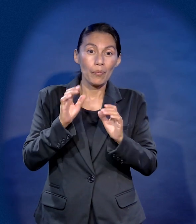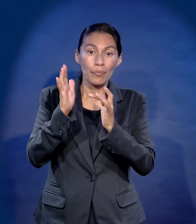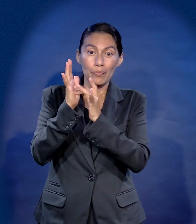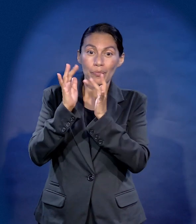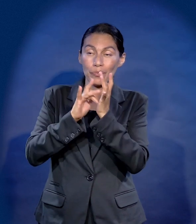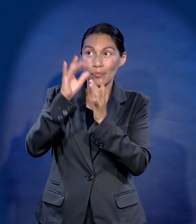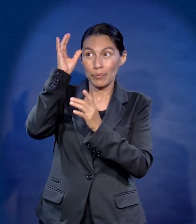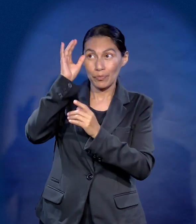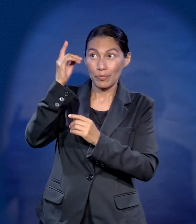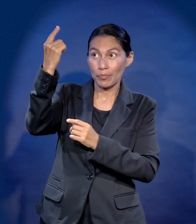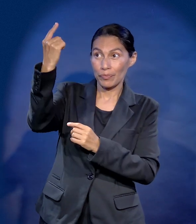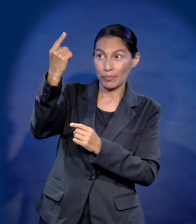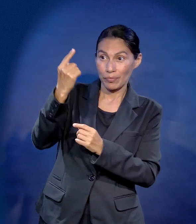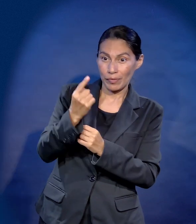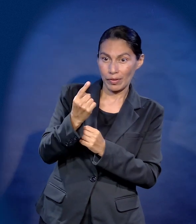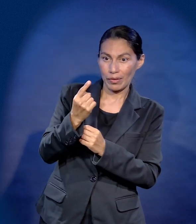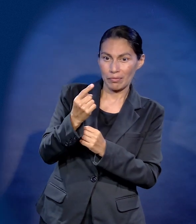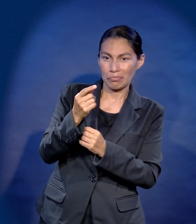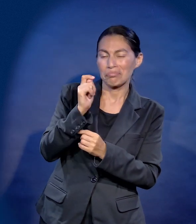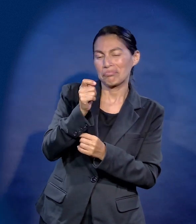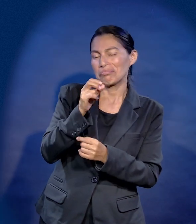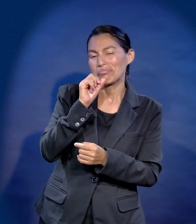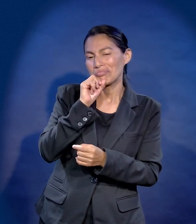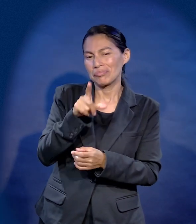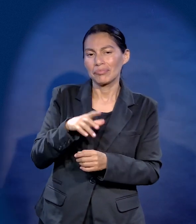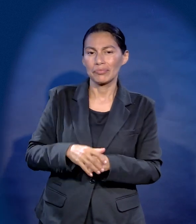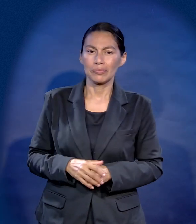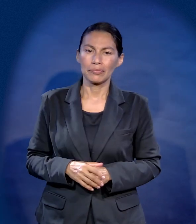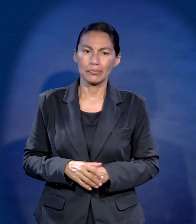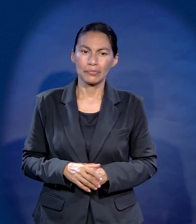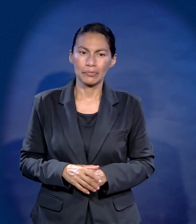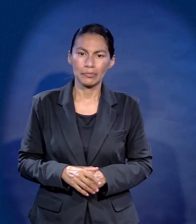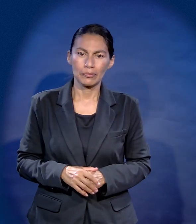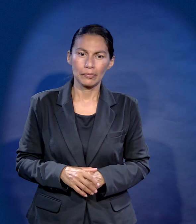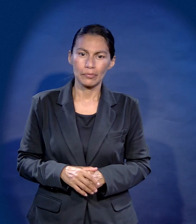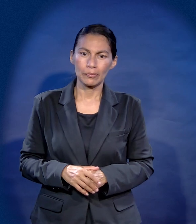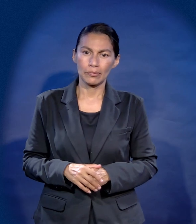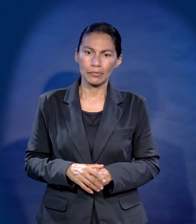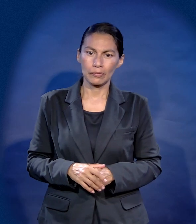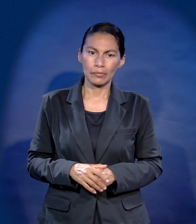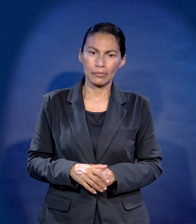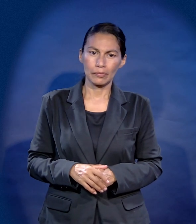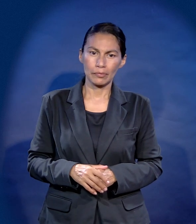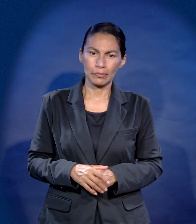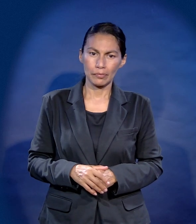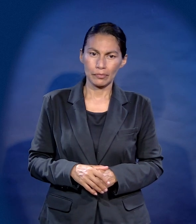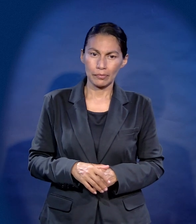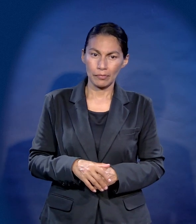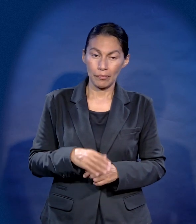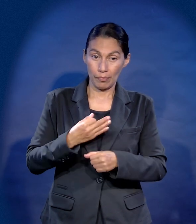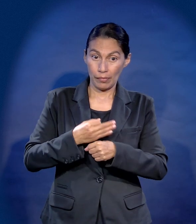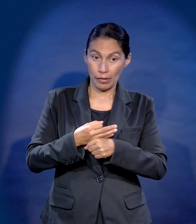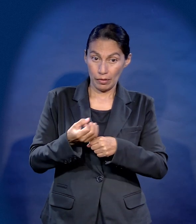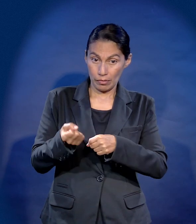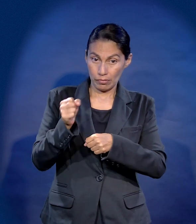o hasta que Jesucristo regrese por nosotros, que es casi la misma cosa.